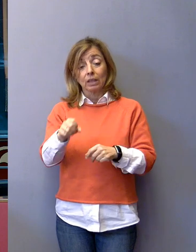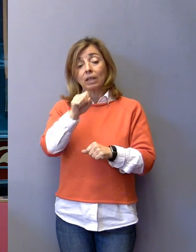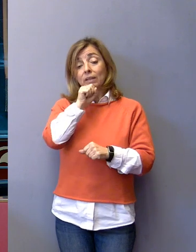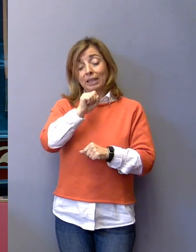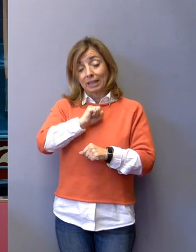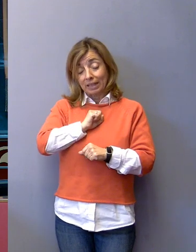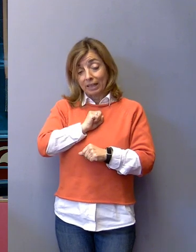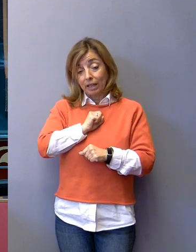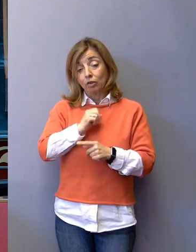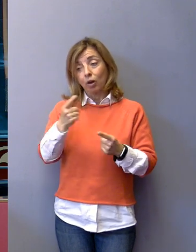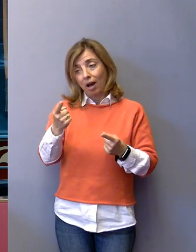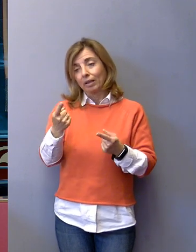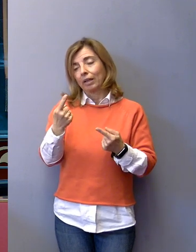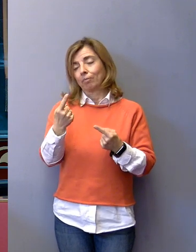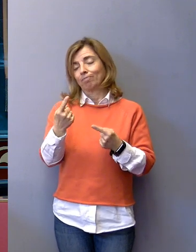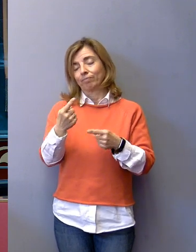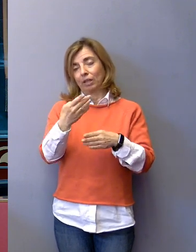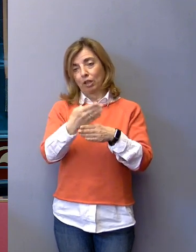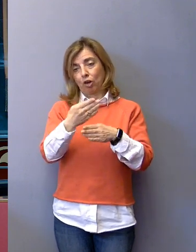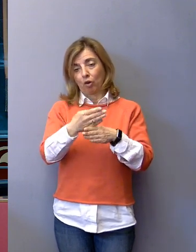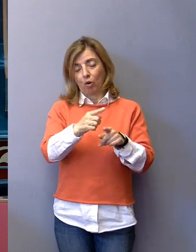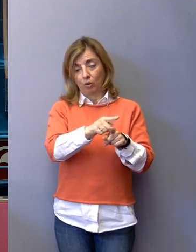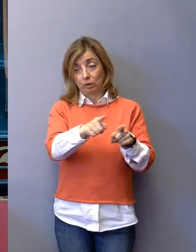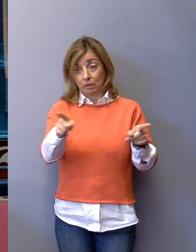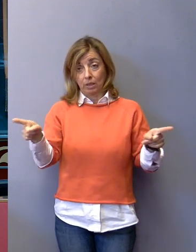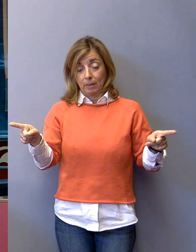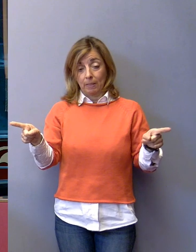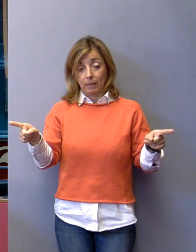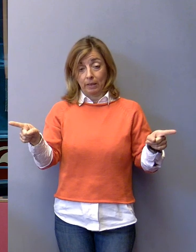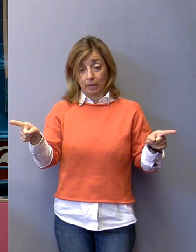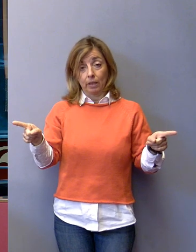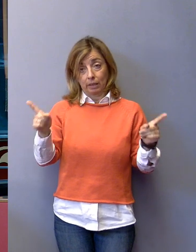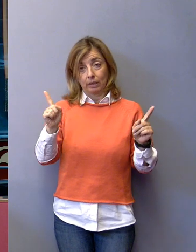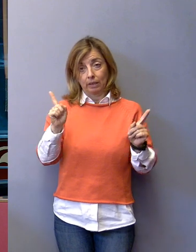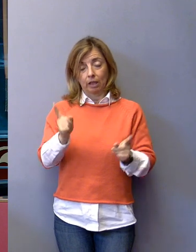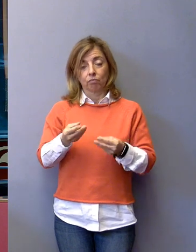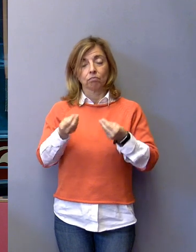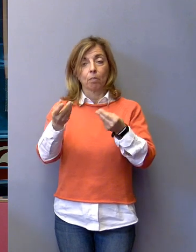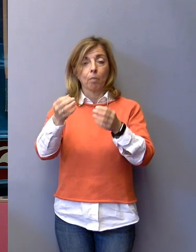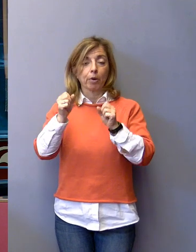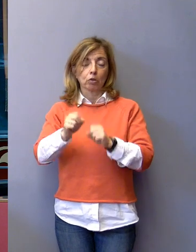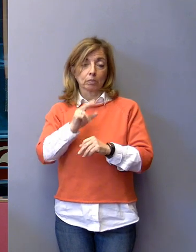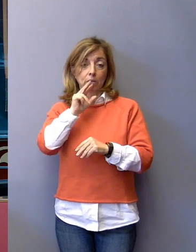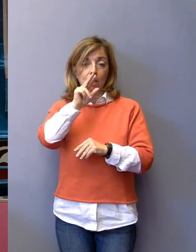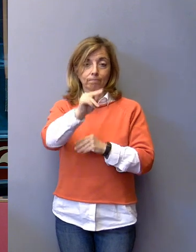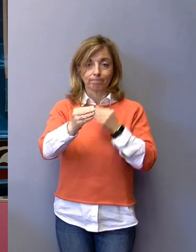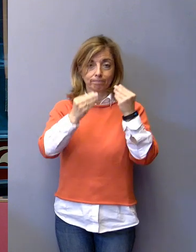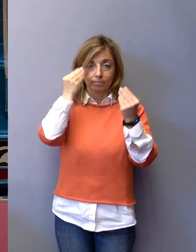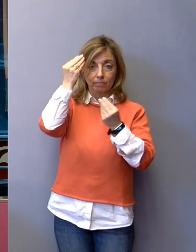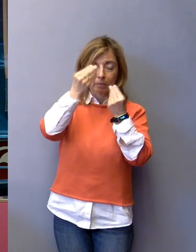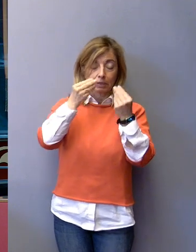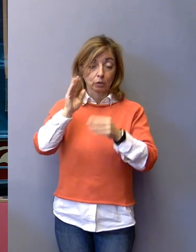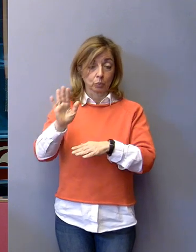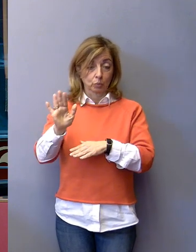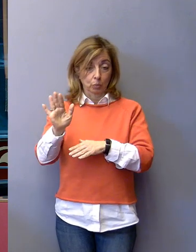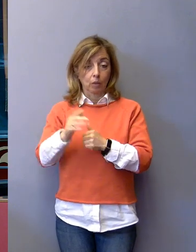confronti dei dei consiglieri è giunto il momento che si possano esprimere i consiglieri rispetto alle valutazioni